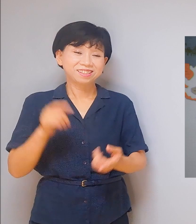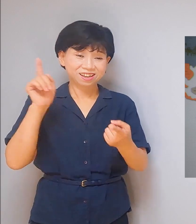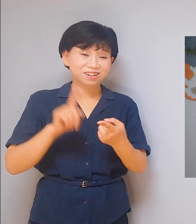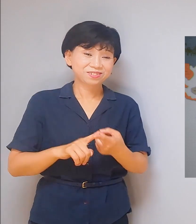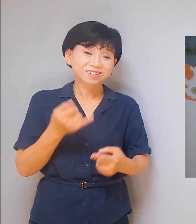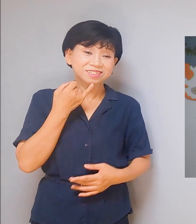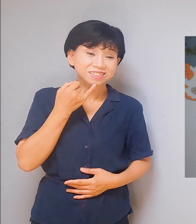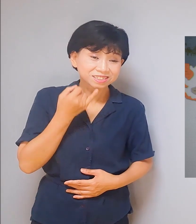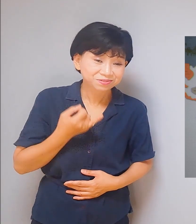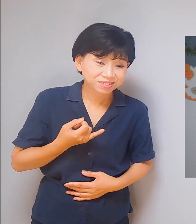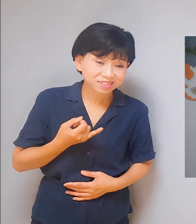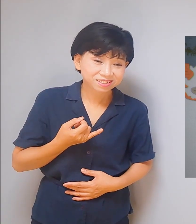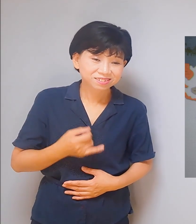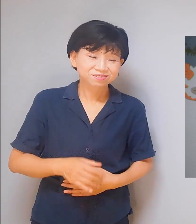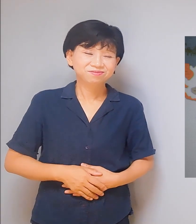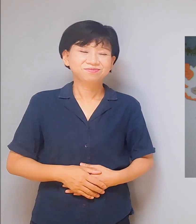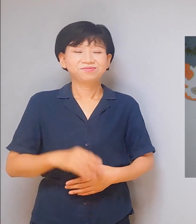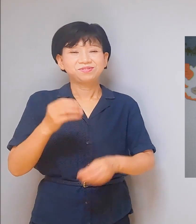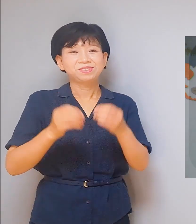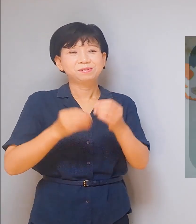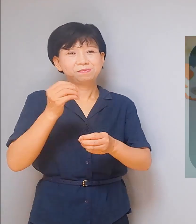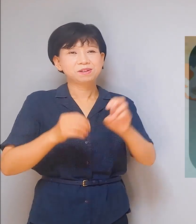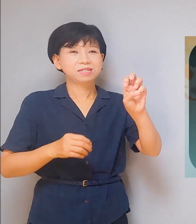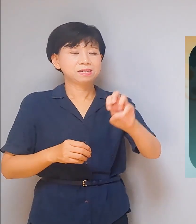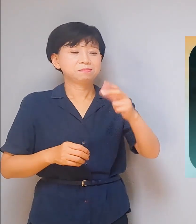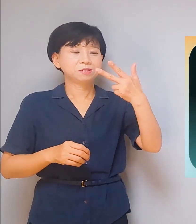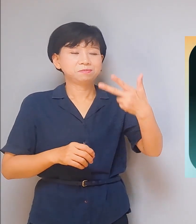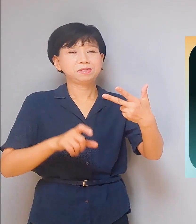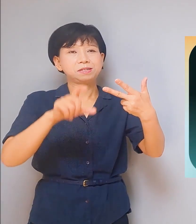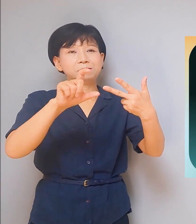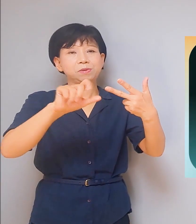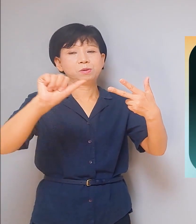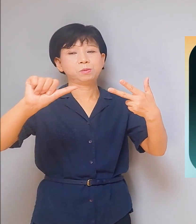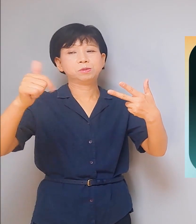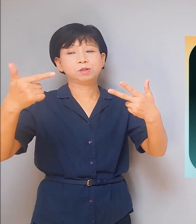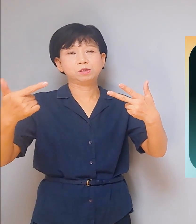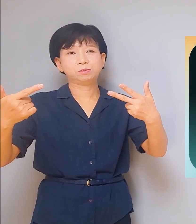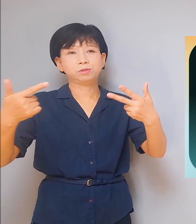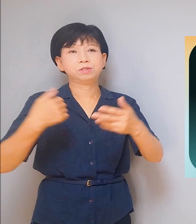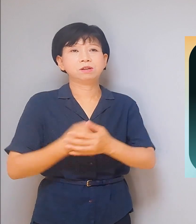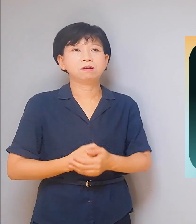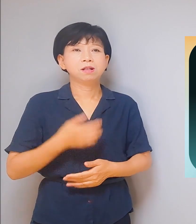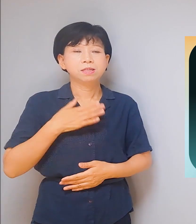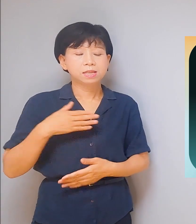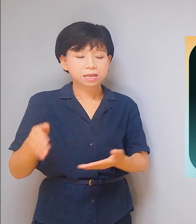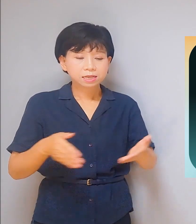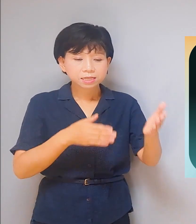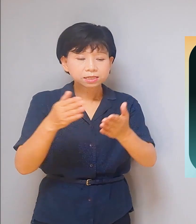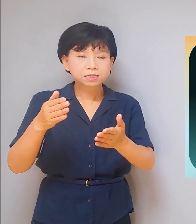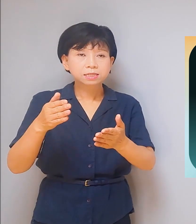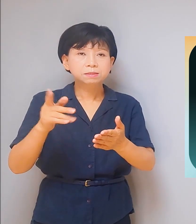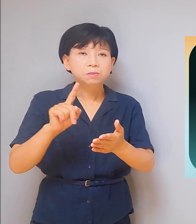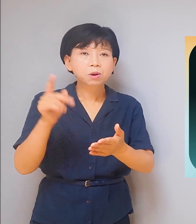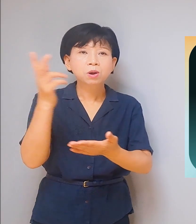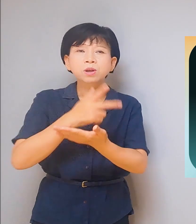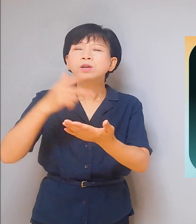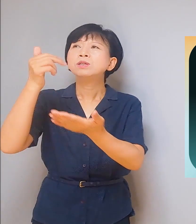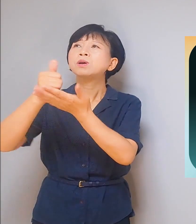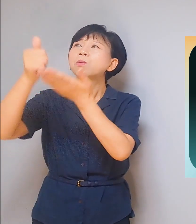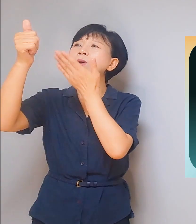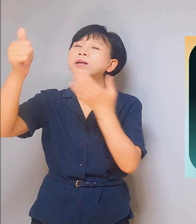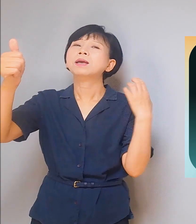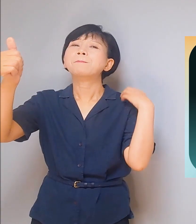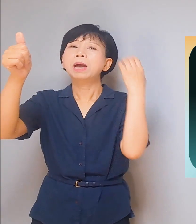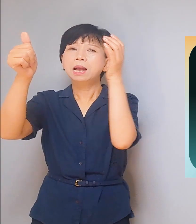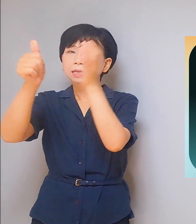되시겠나요? 시편 37편 5절과 6절에 보니 내 길을 누구께 맡기라? 여호와께 맡기라.